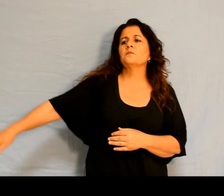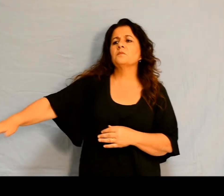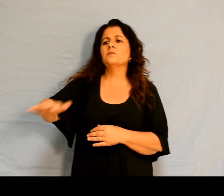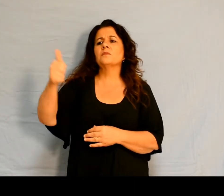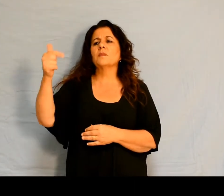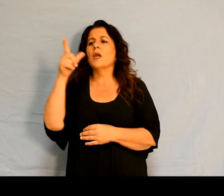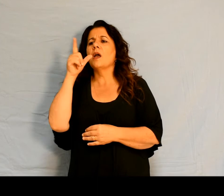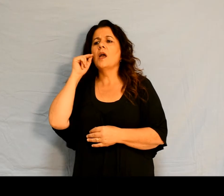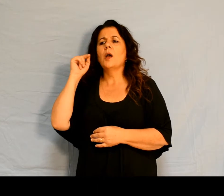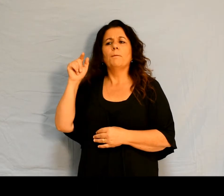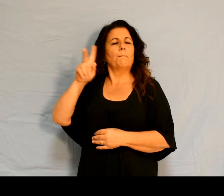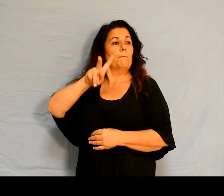Il planta une vigne,